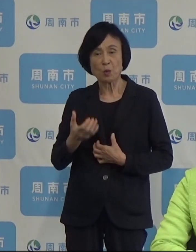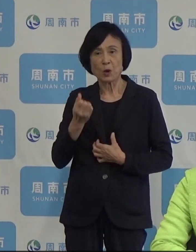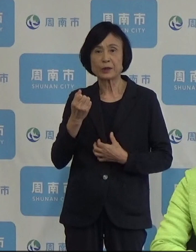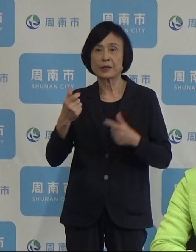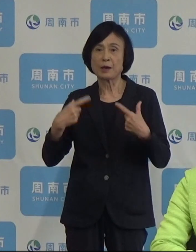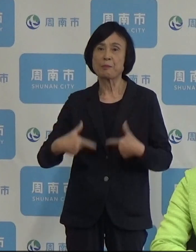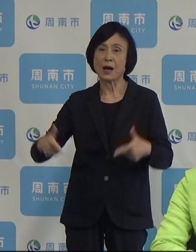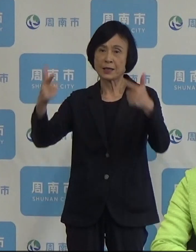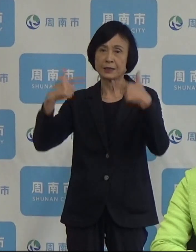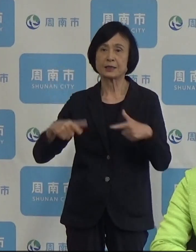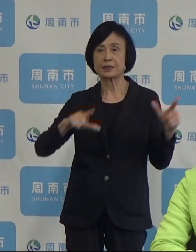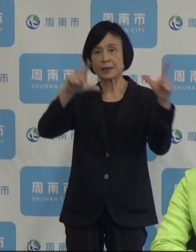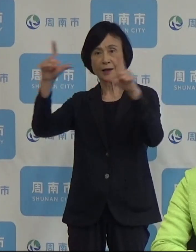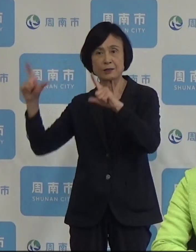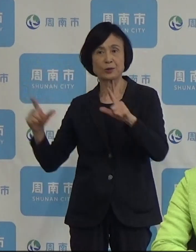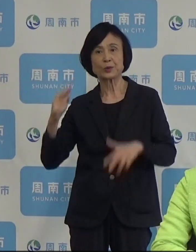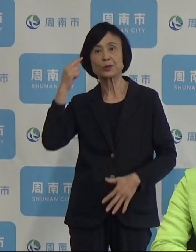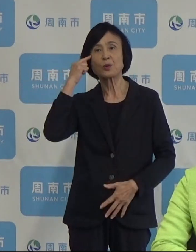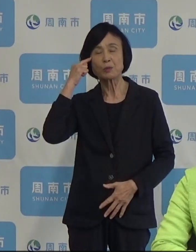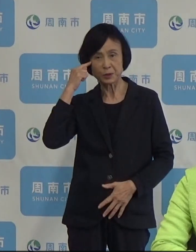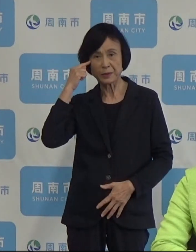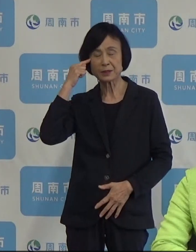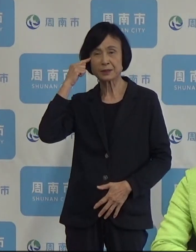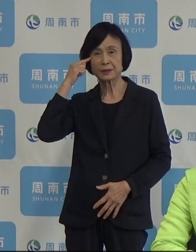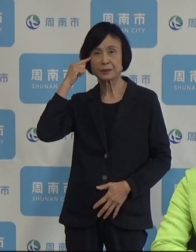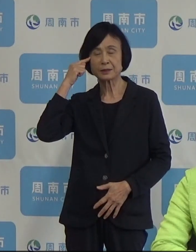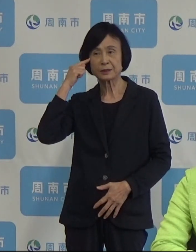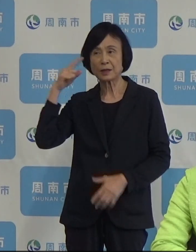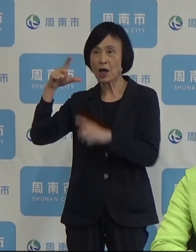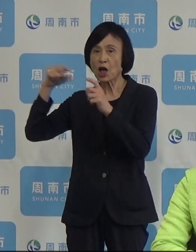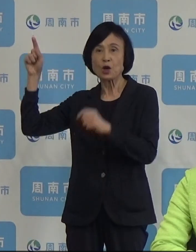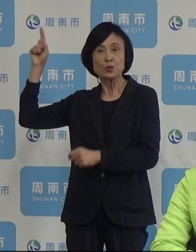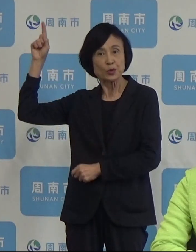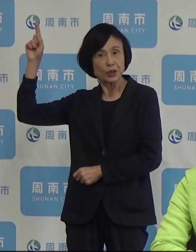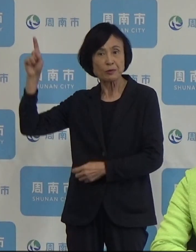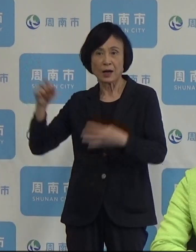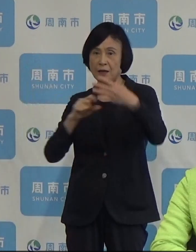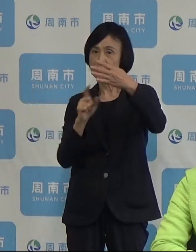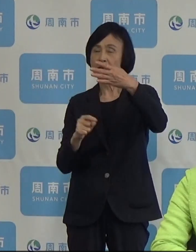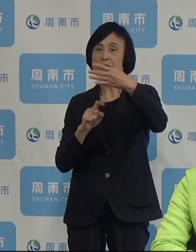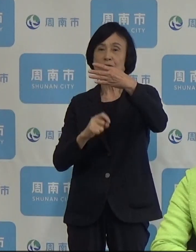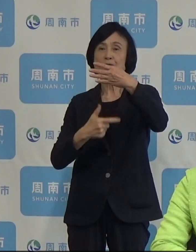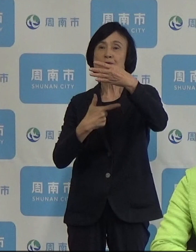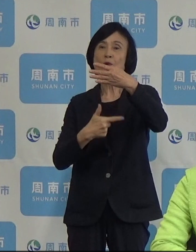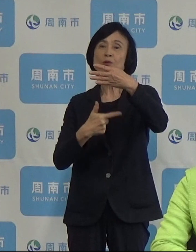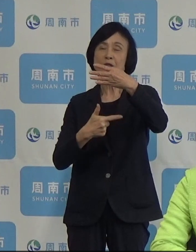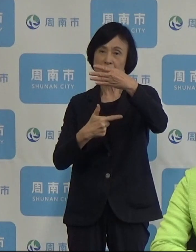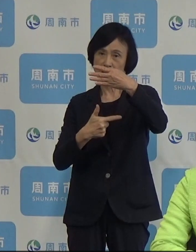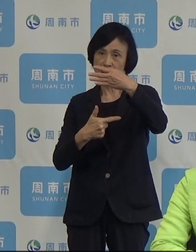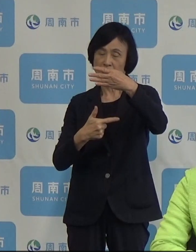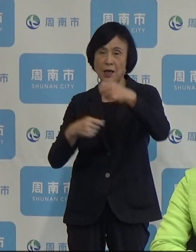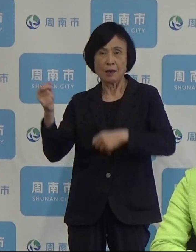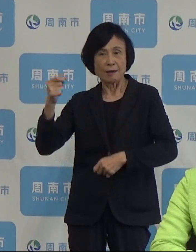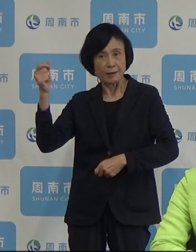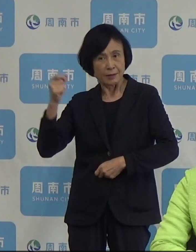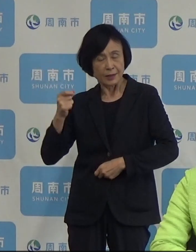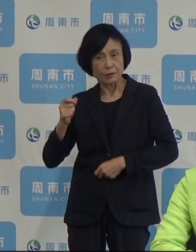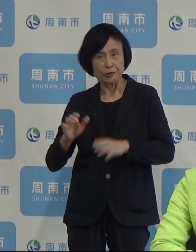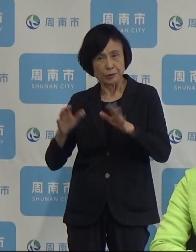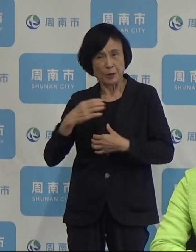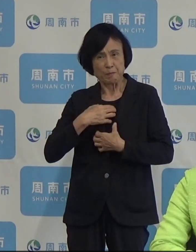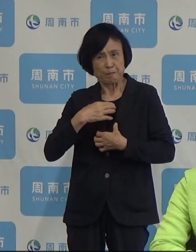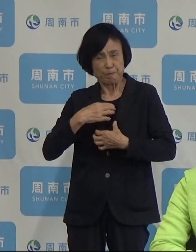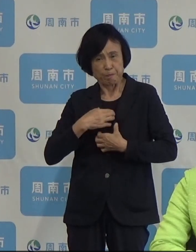過ごしのことと思います。政府は4月16日に緊急事態宣言